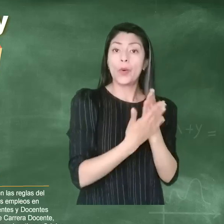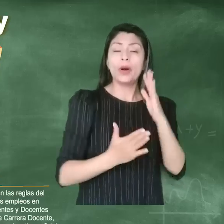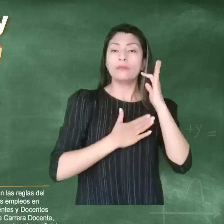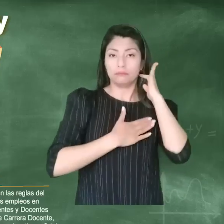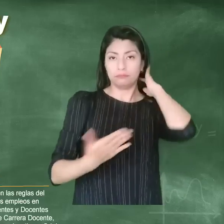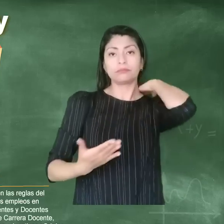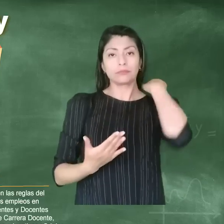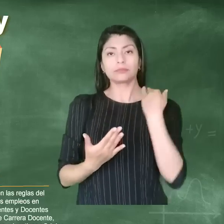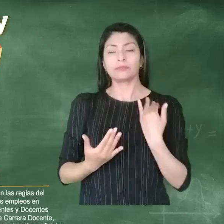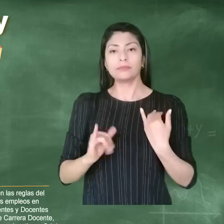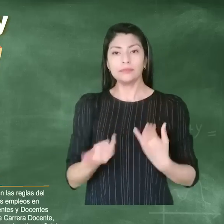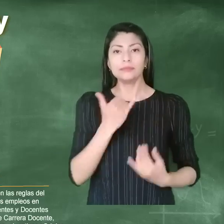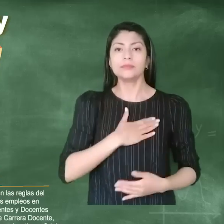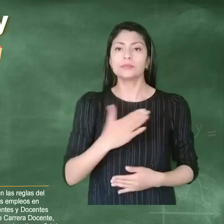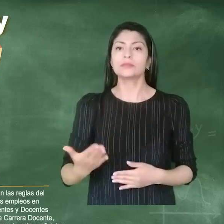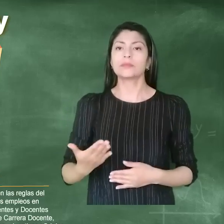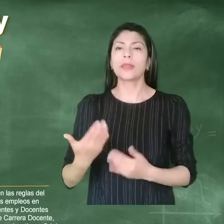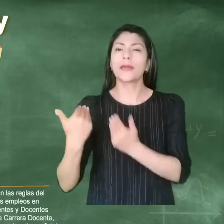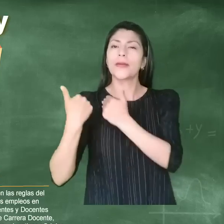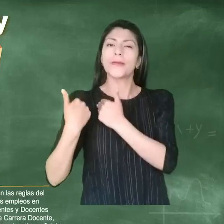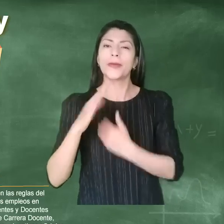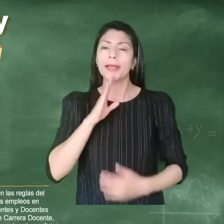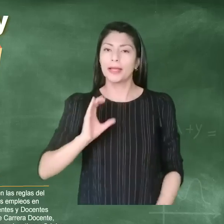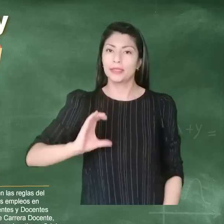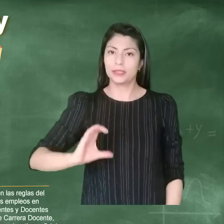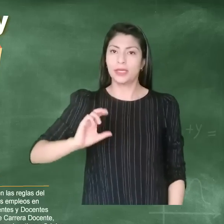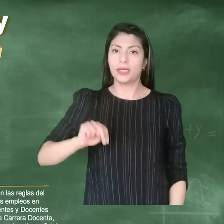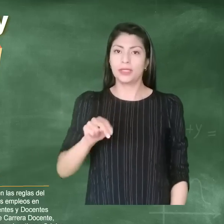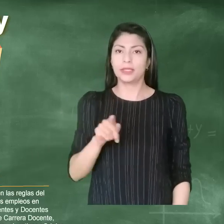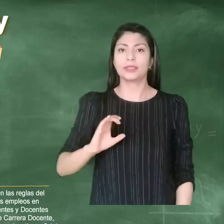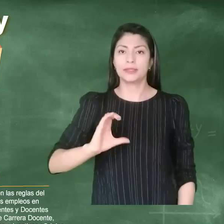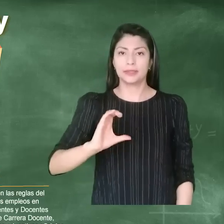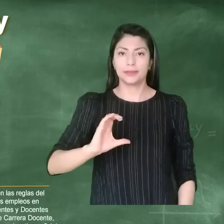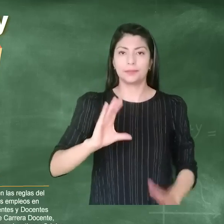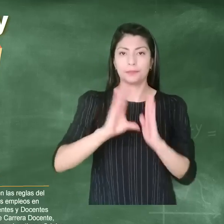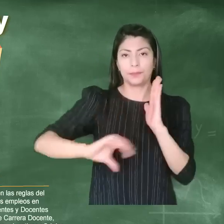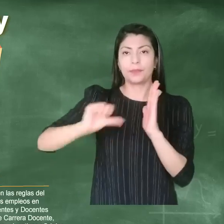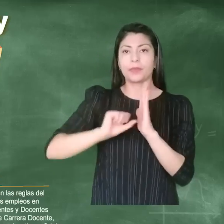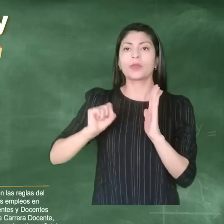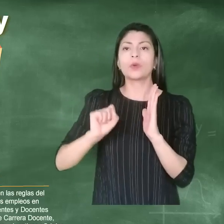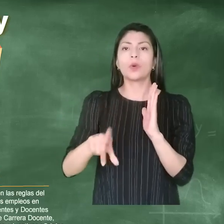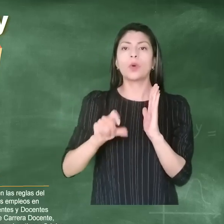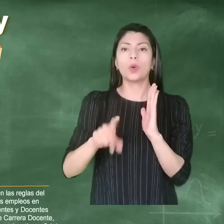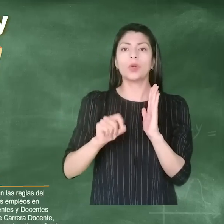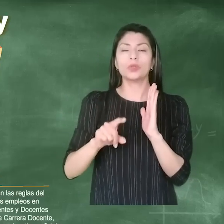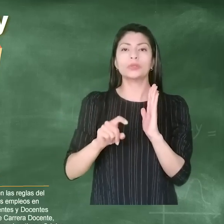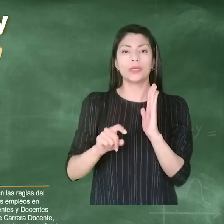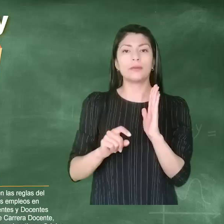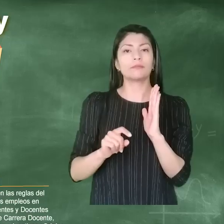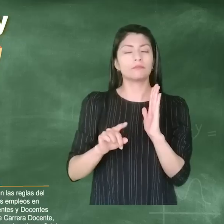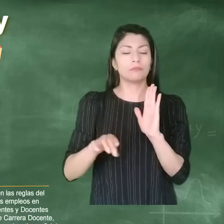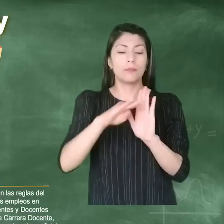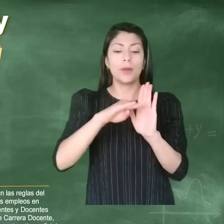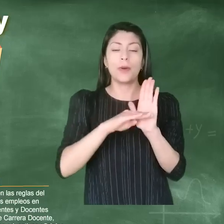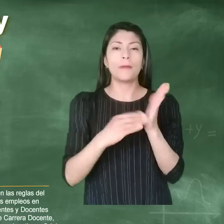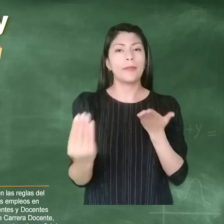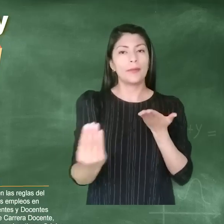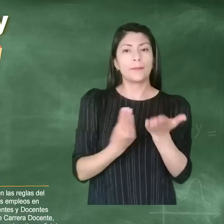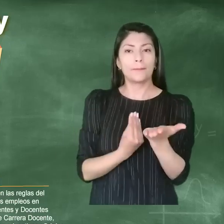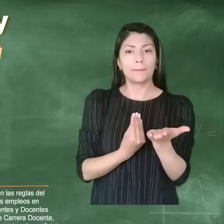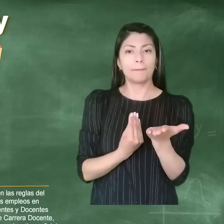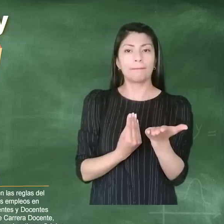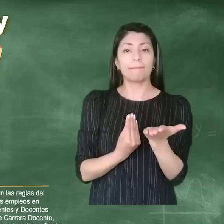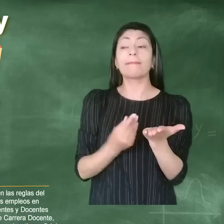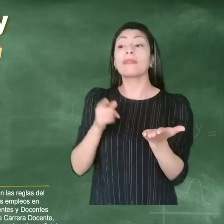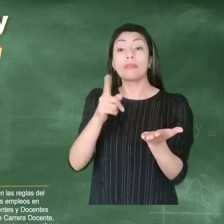acuerdo y o su anexo, serán suscritos únicamente por la CNSC. Artículo 11.